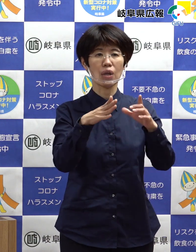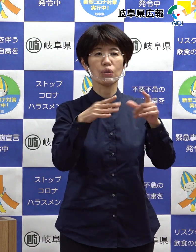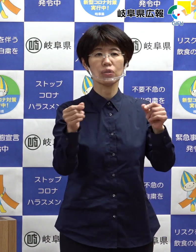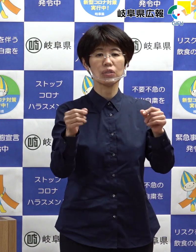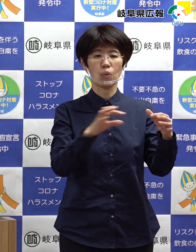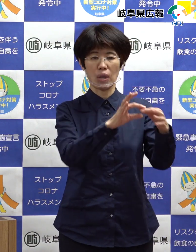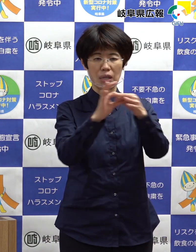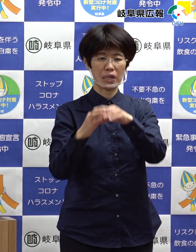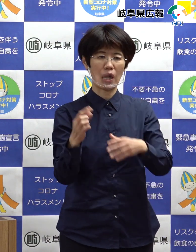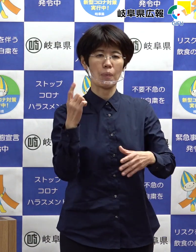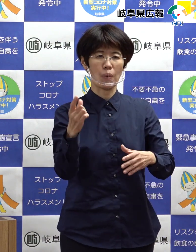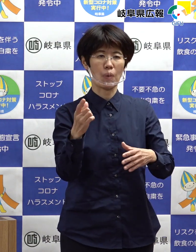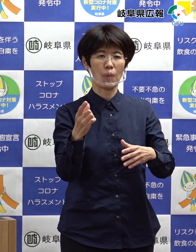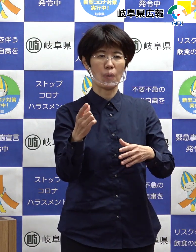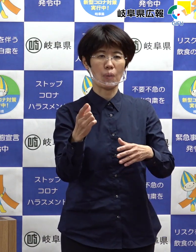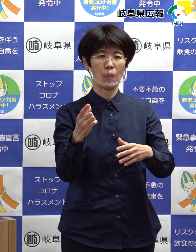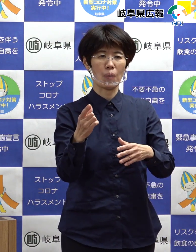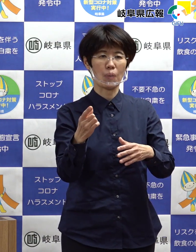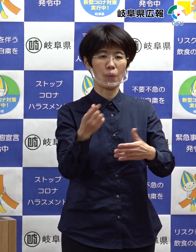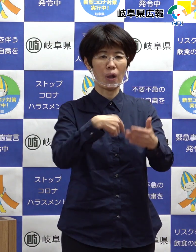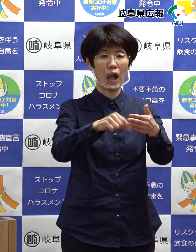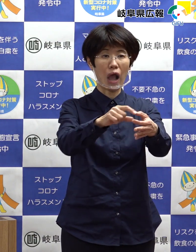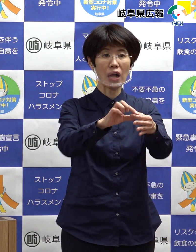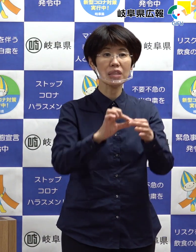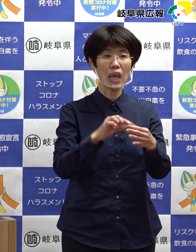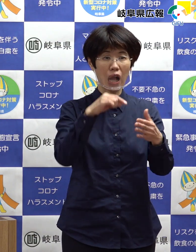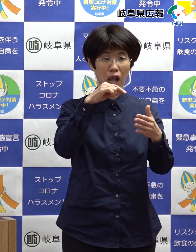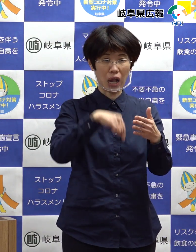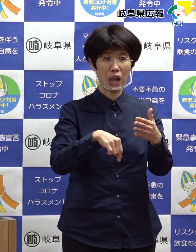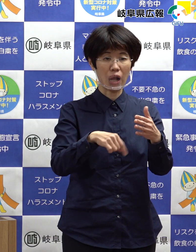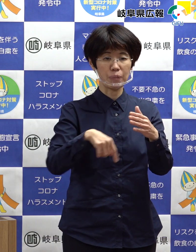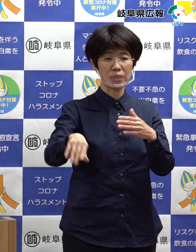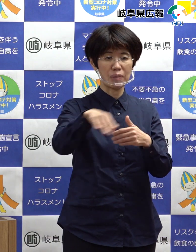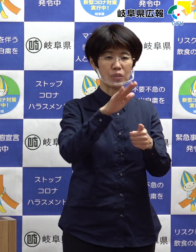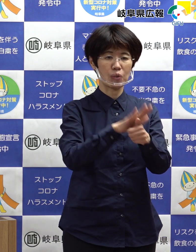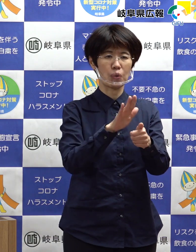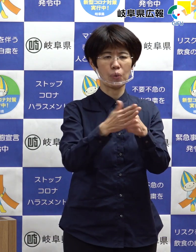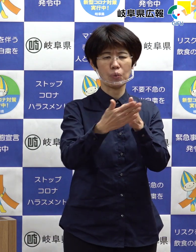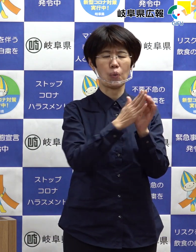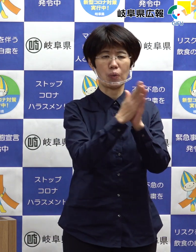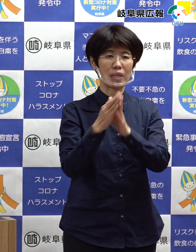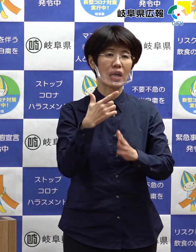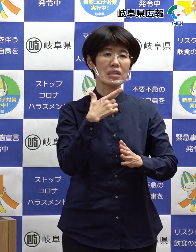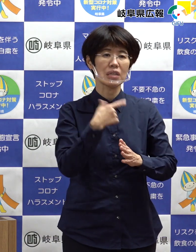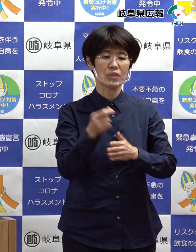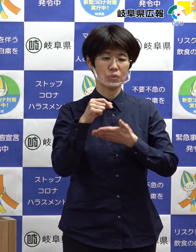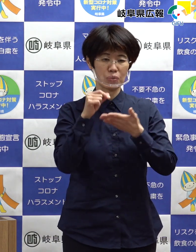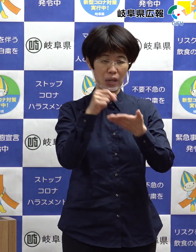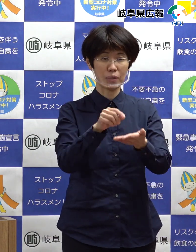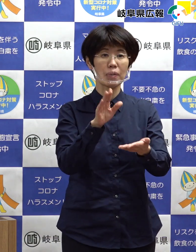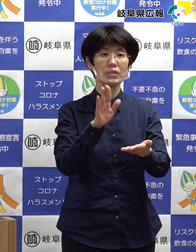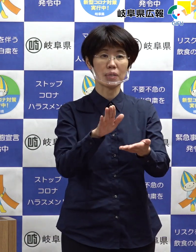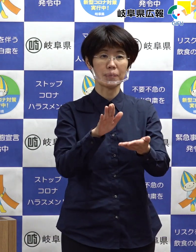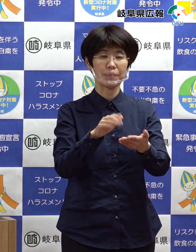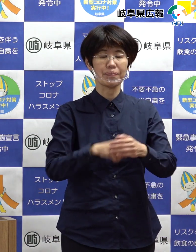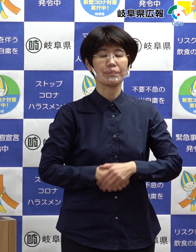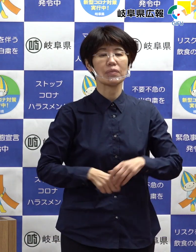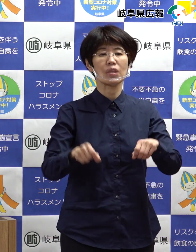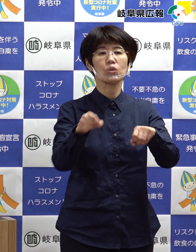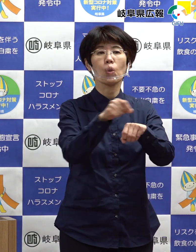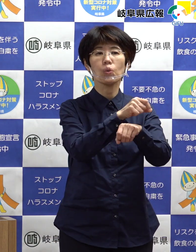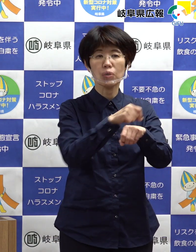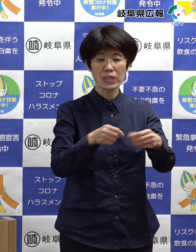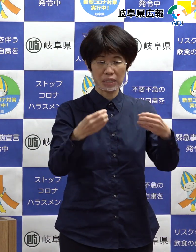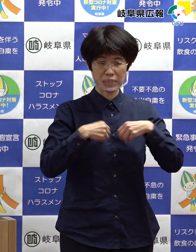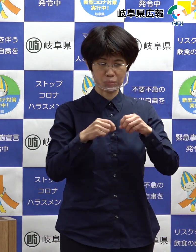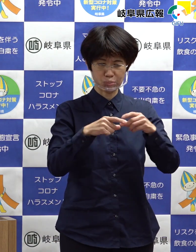体との連携と、ワンボイスと、ワンボイスで、国民に協力を呼びかけたいというお話がございました。特に、